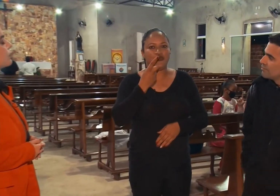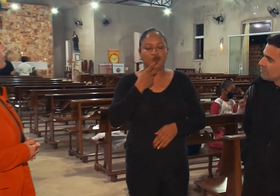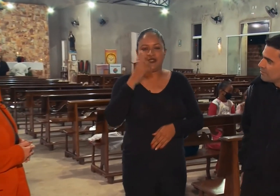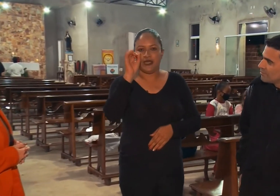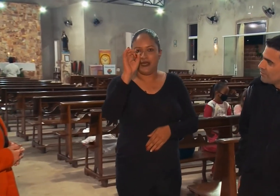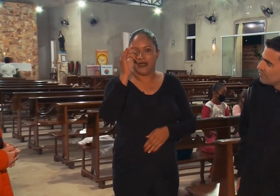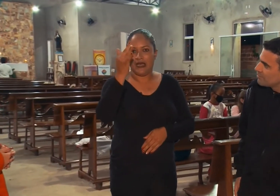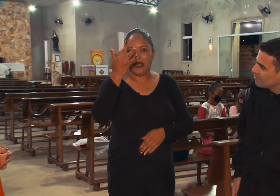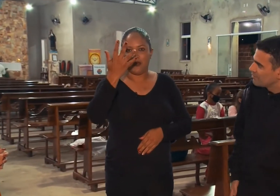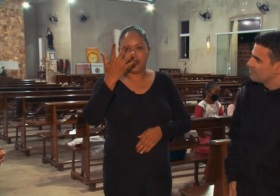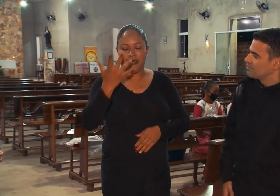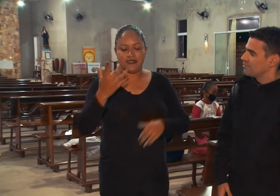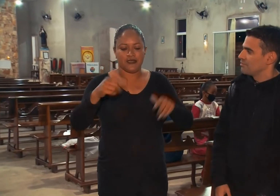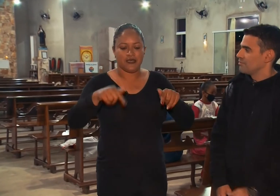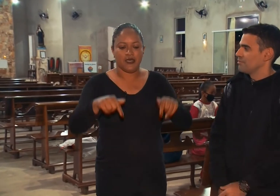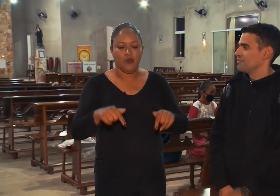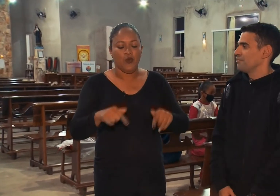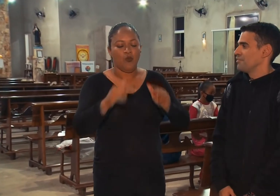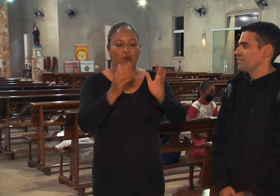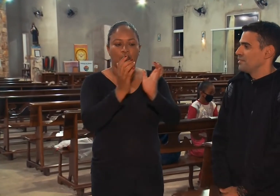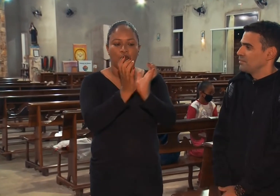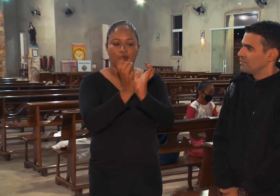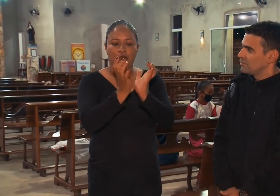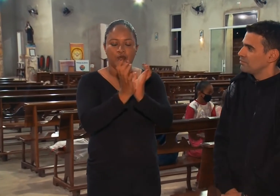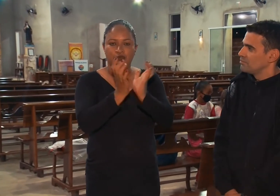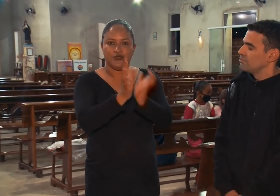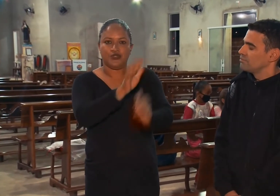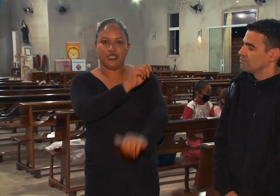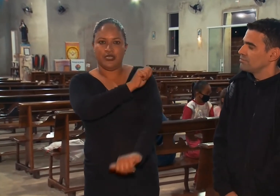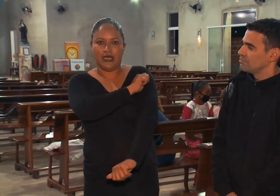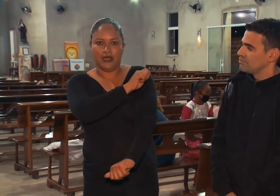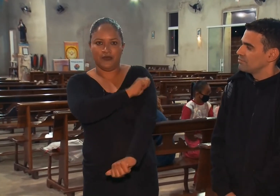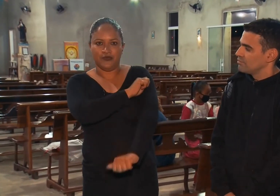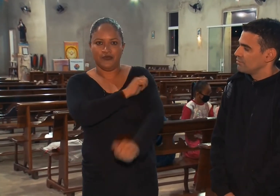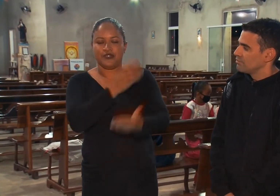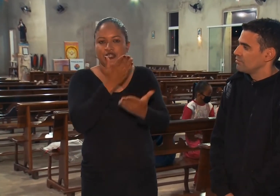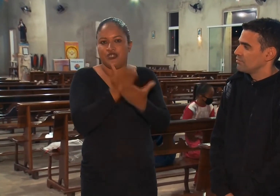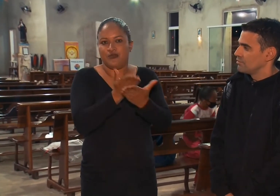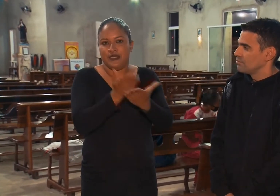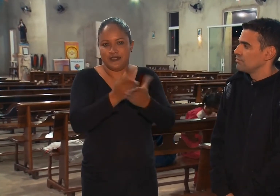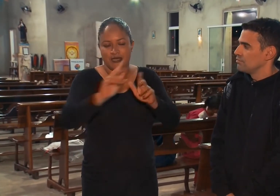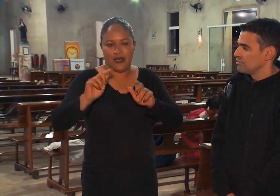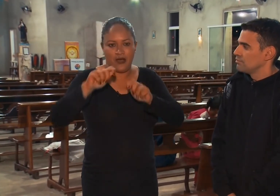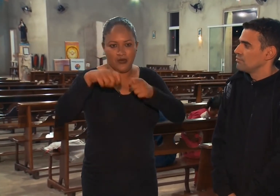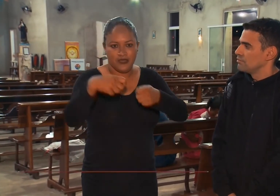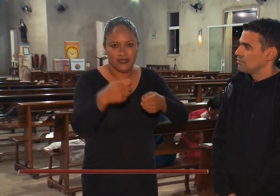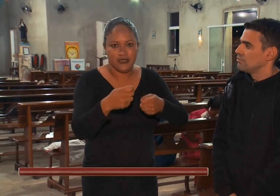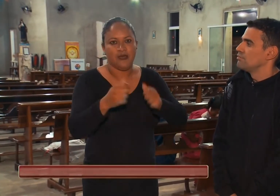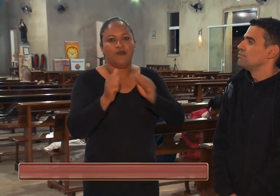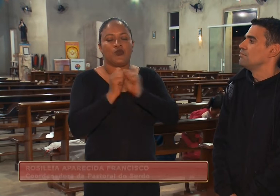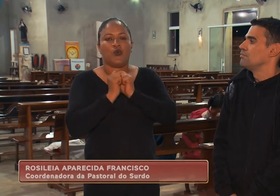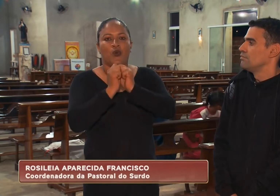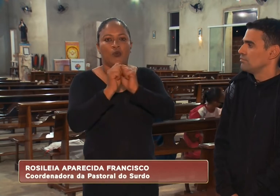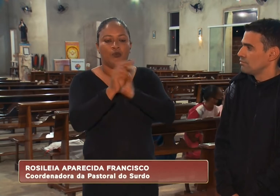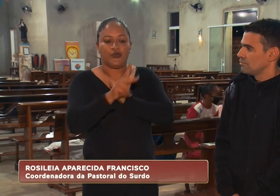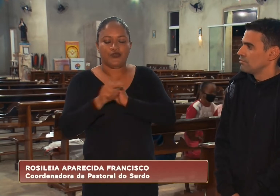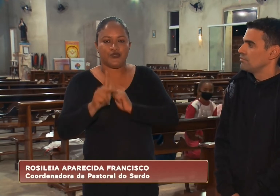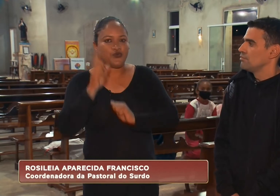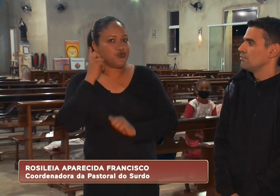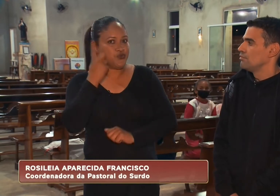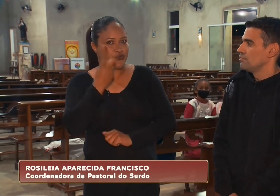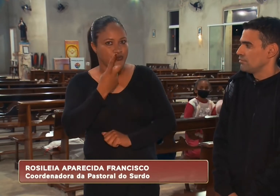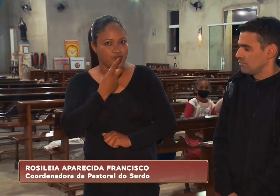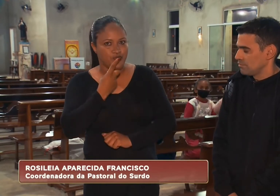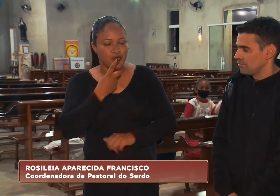dos Surdos, ela acontece aqui por grupos de alunos que a gente ministra aulas com um